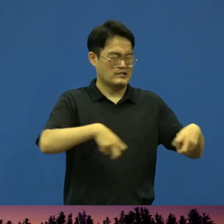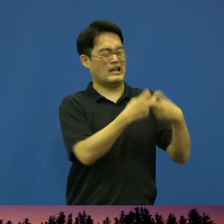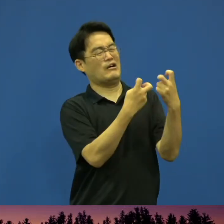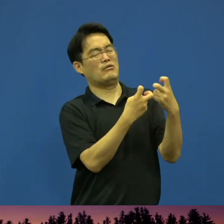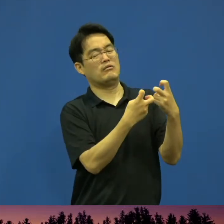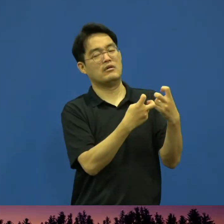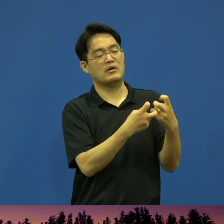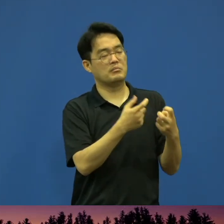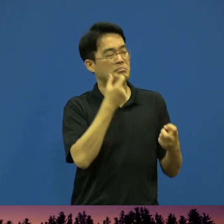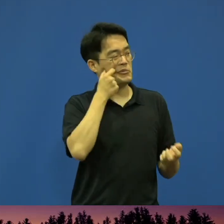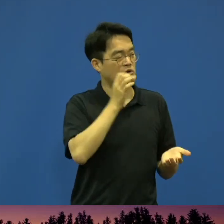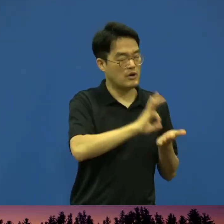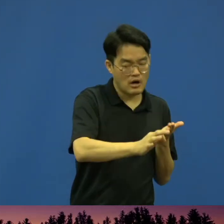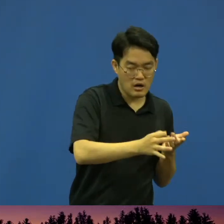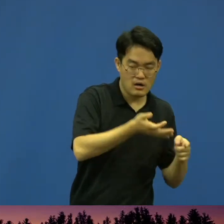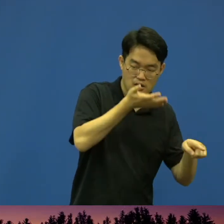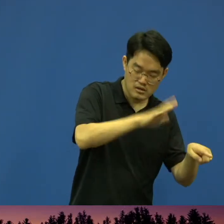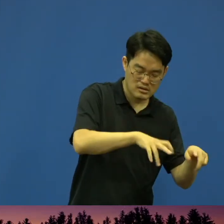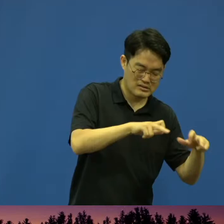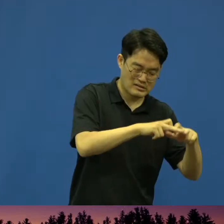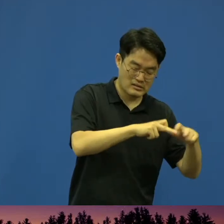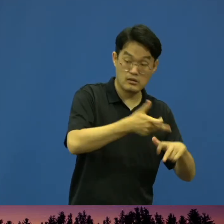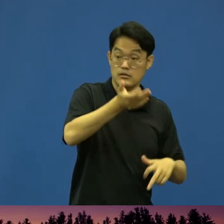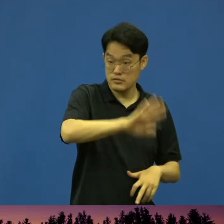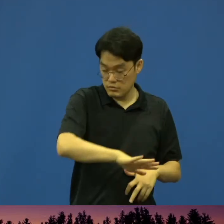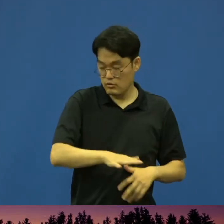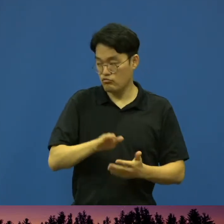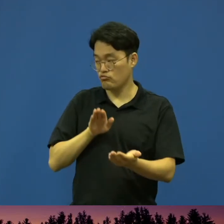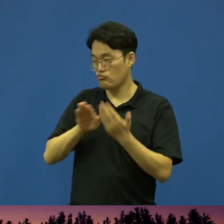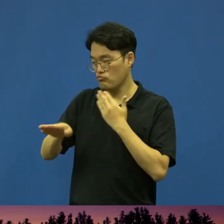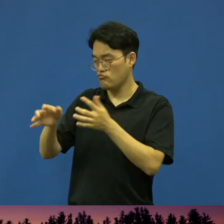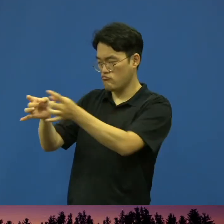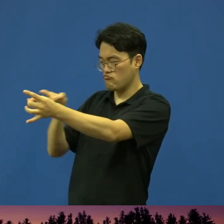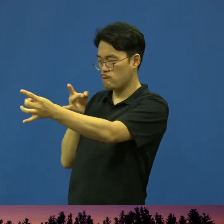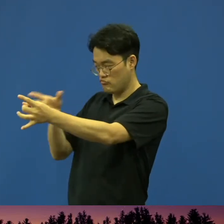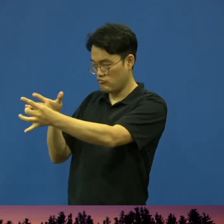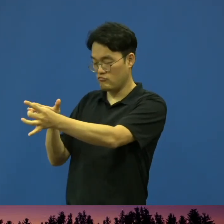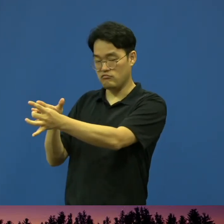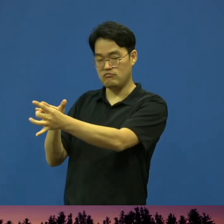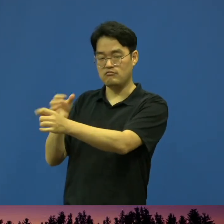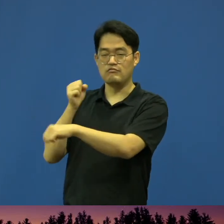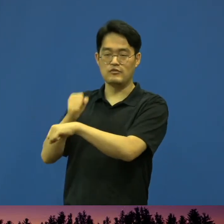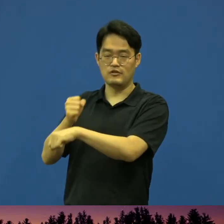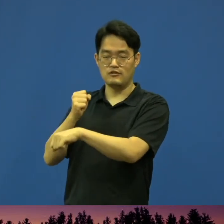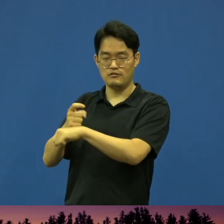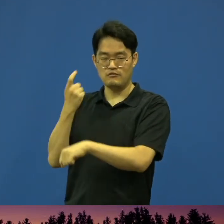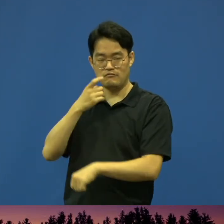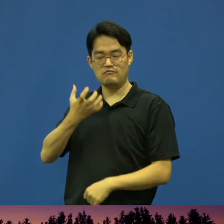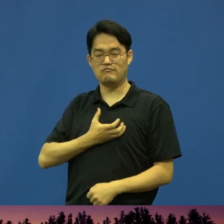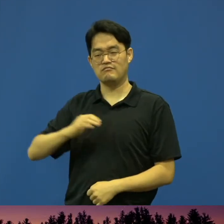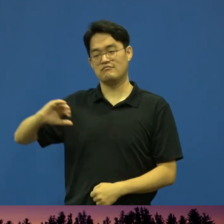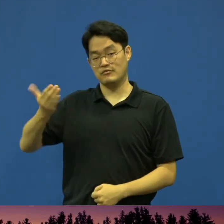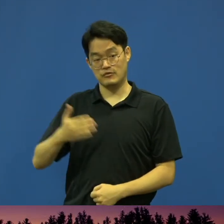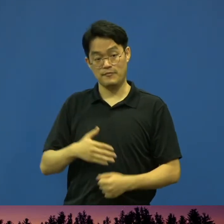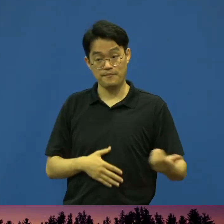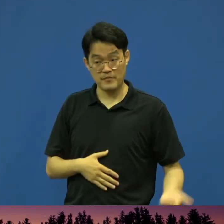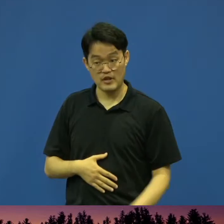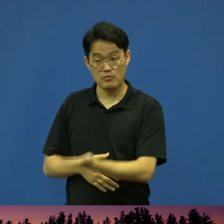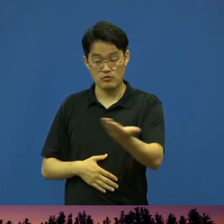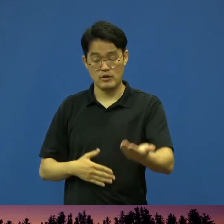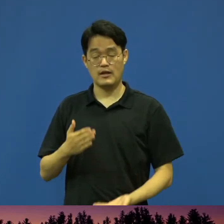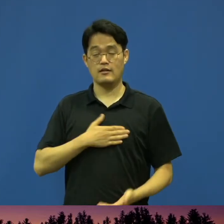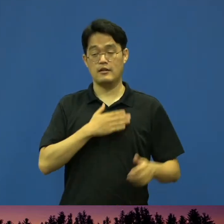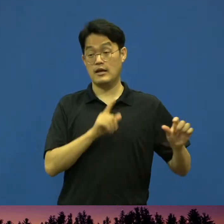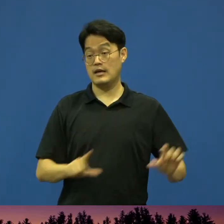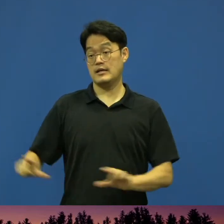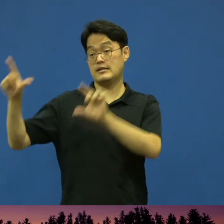여러분, 자신의 상황을 해석하는 능력, 내 삶의 상황을 해석하는 능력이 인생의 수준을 결정합니다. 그래서